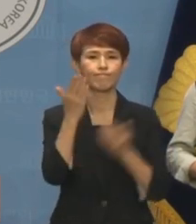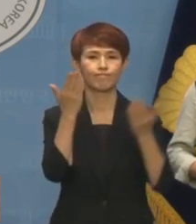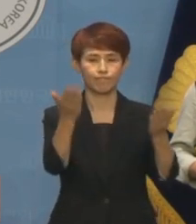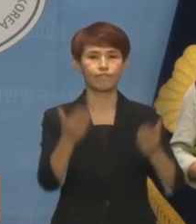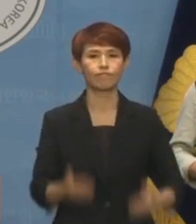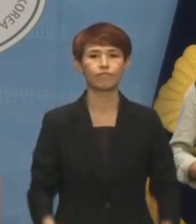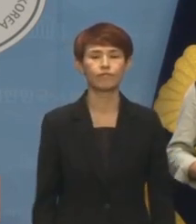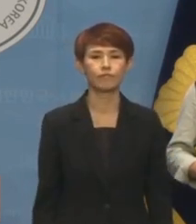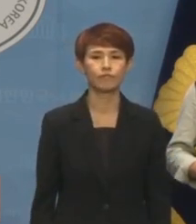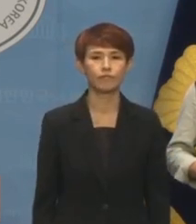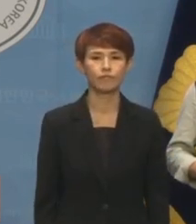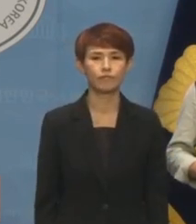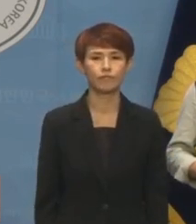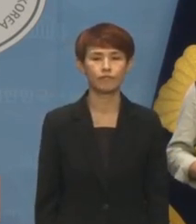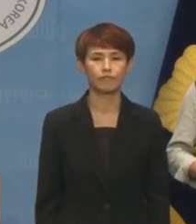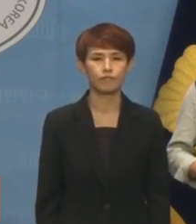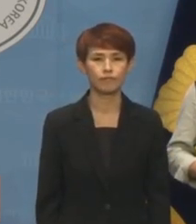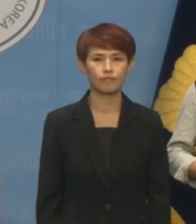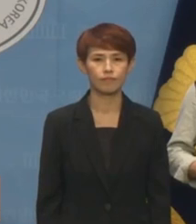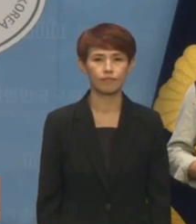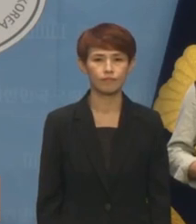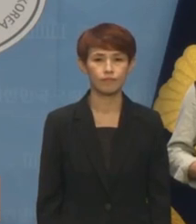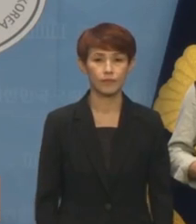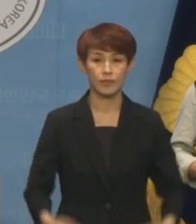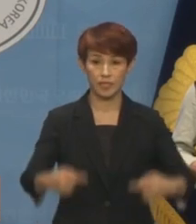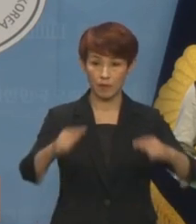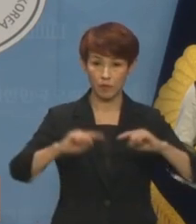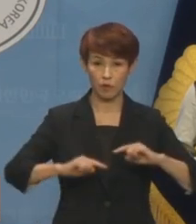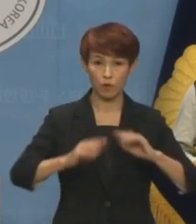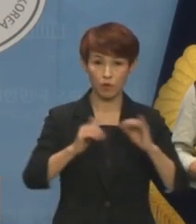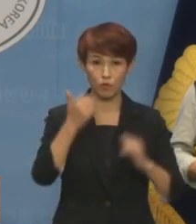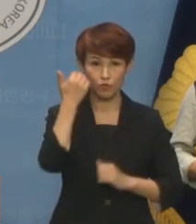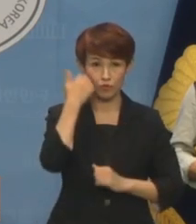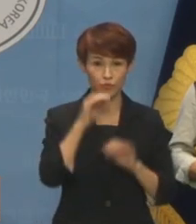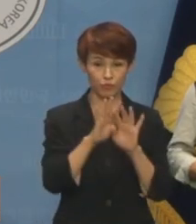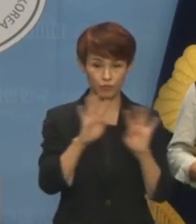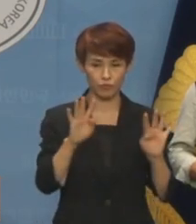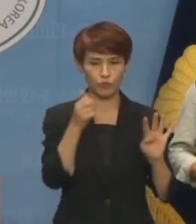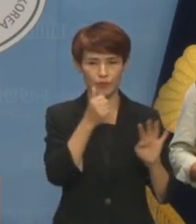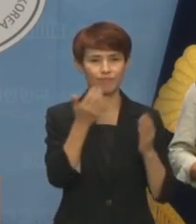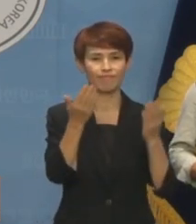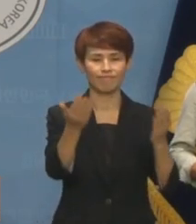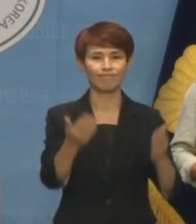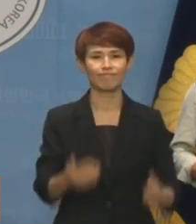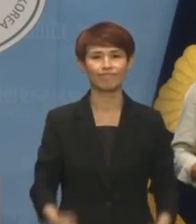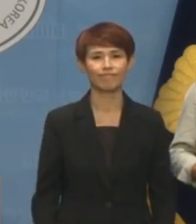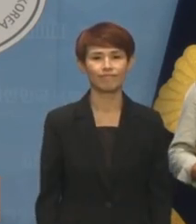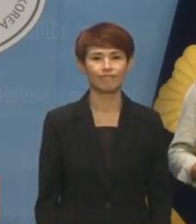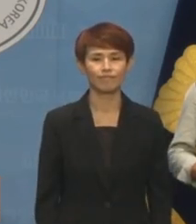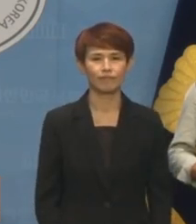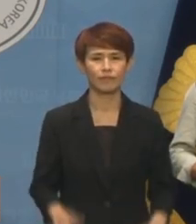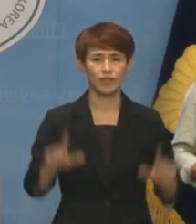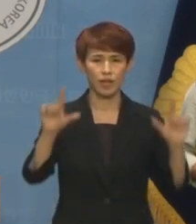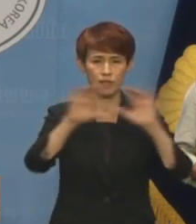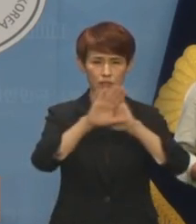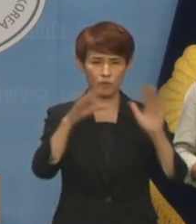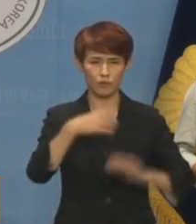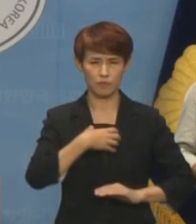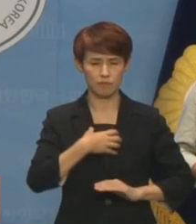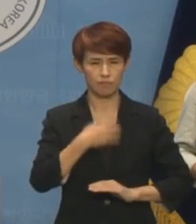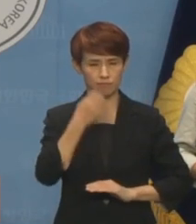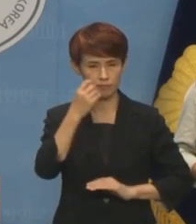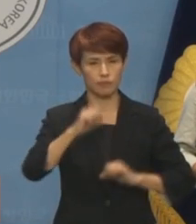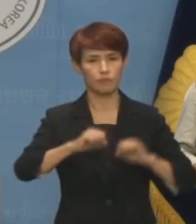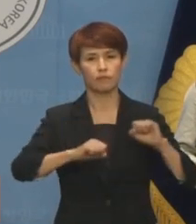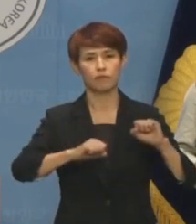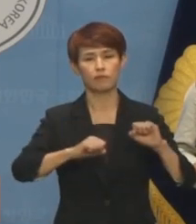시작하겠습니다. 먼저 기자회견에 참석하신 분들을 소개하겠습니다. 기후위기 비상행동